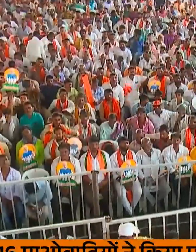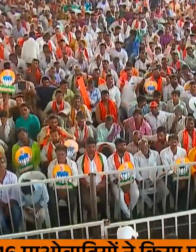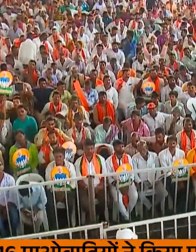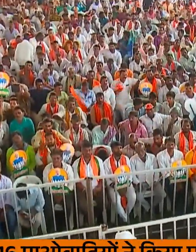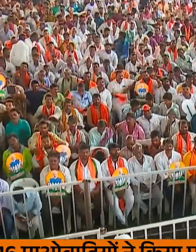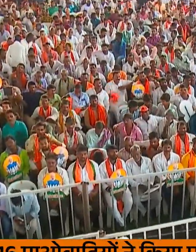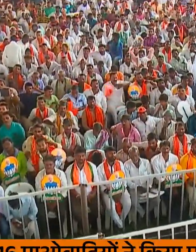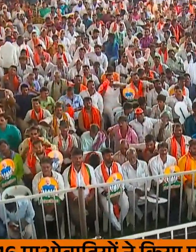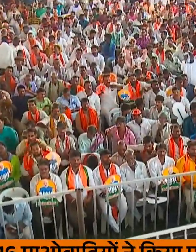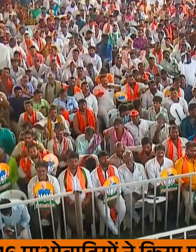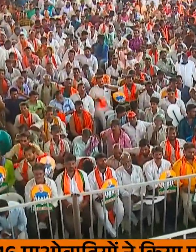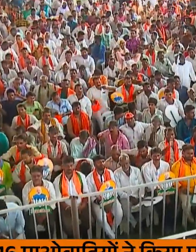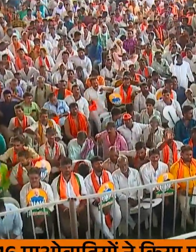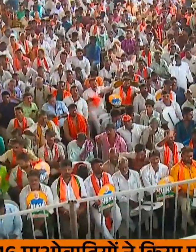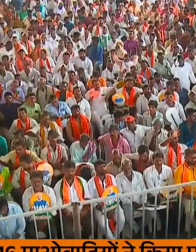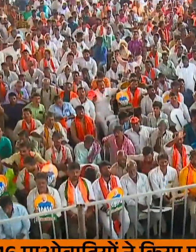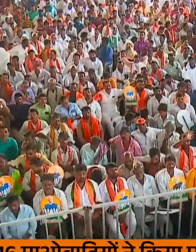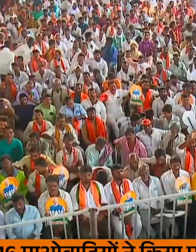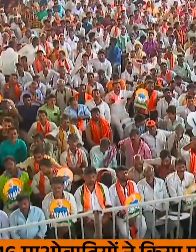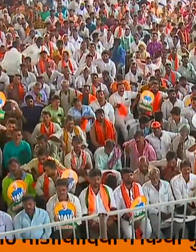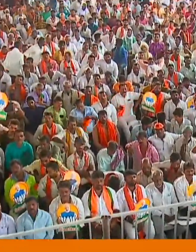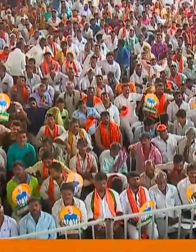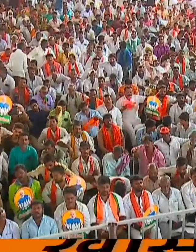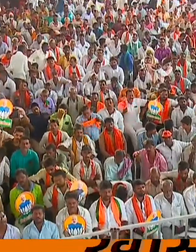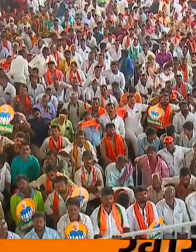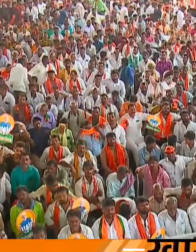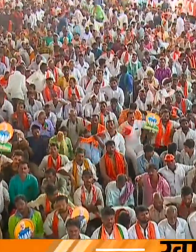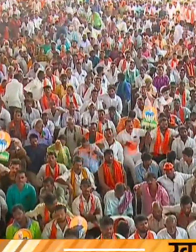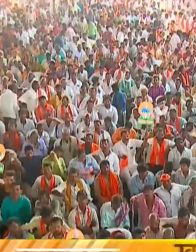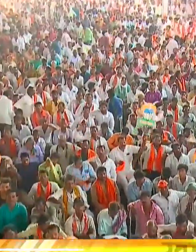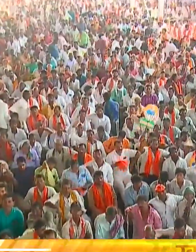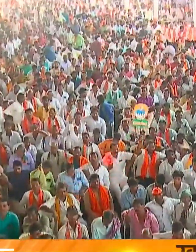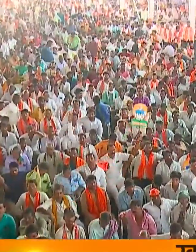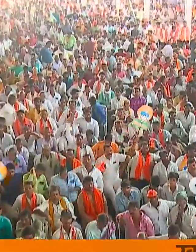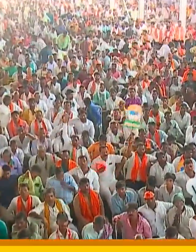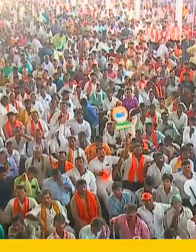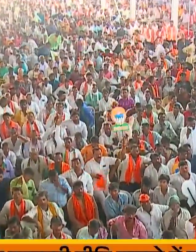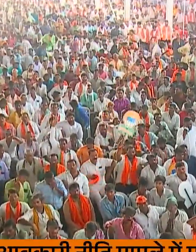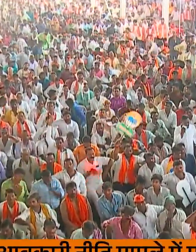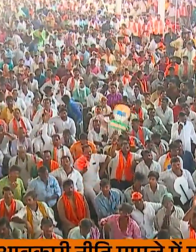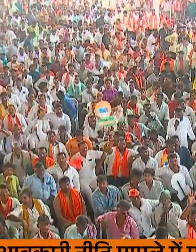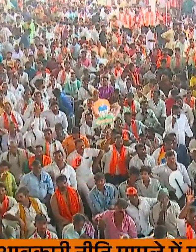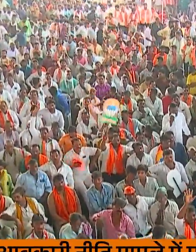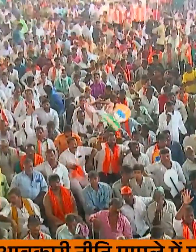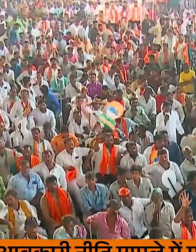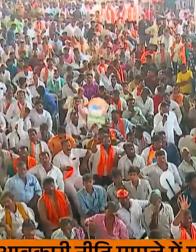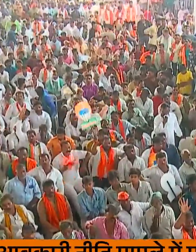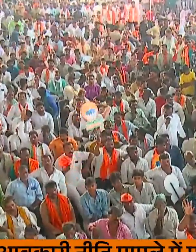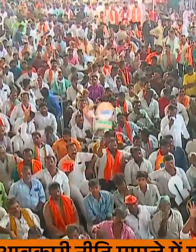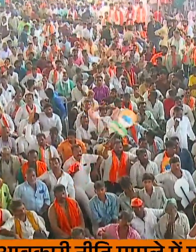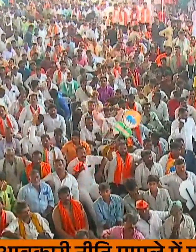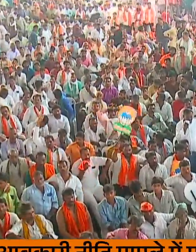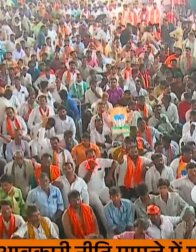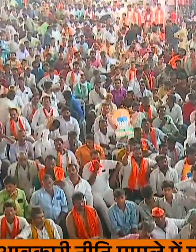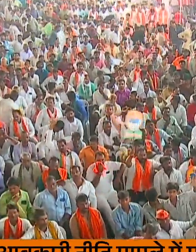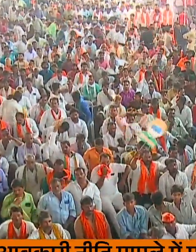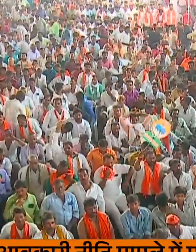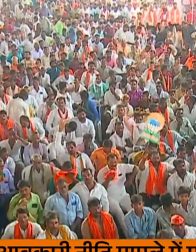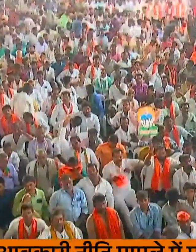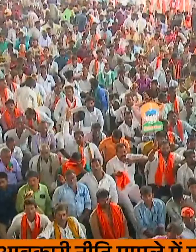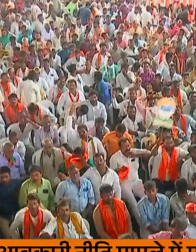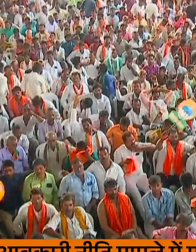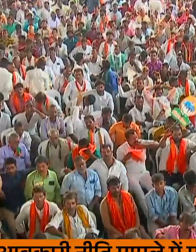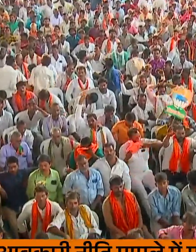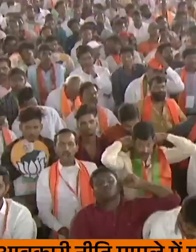దాన్ని కాజేసేదానికి కుట్రలు కుతంత్రాలు పన్నుతా ఉన్నది. కాబట్టి ఈ భయానకమైనటువంటి నిర్ణయాల పట్ల